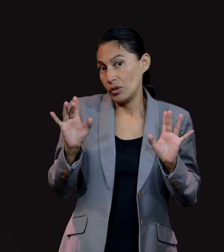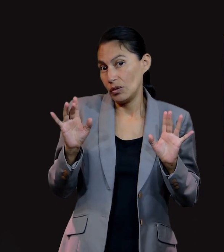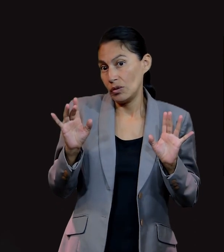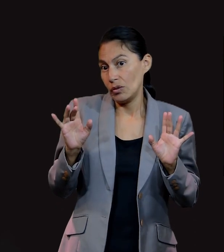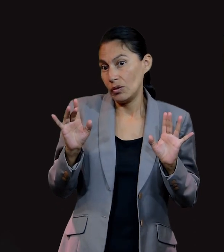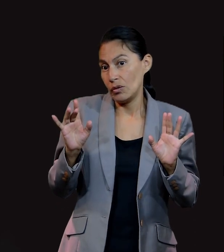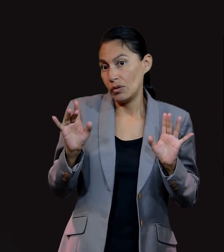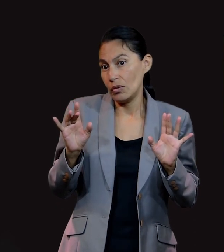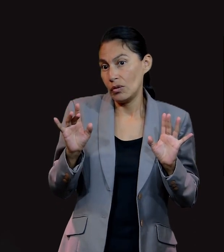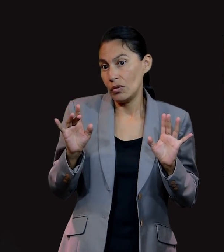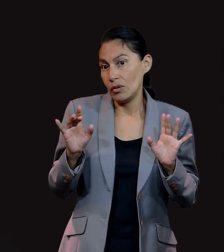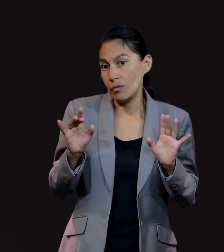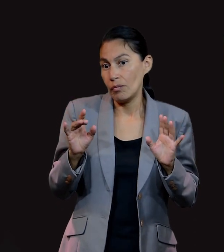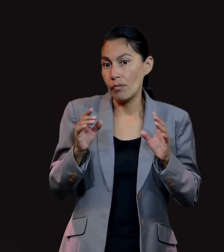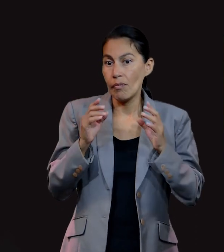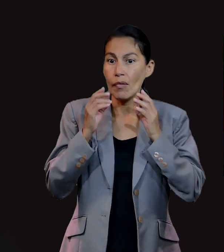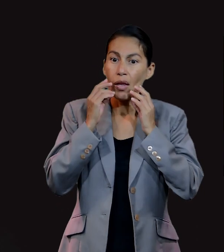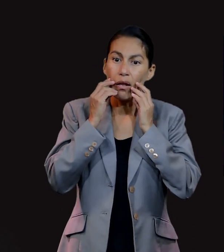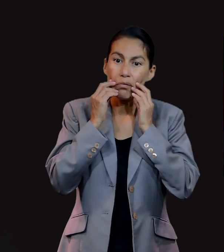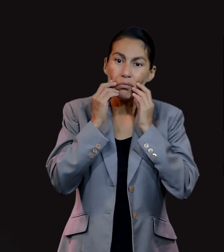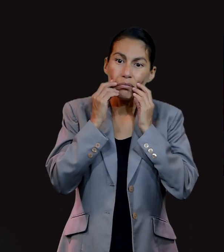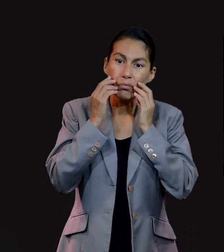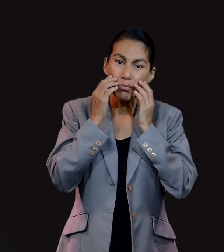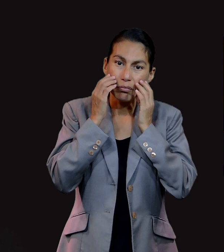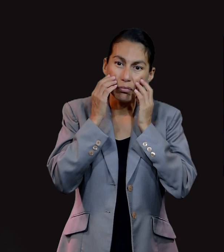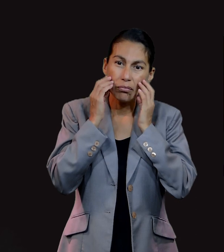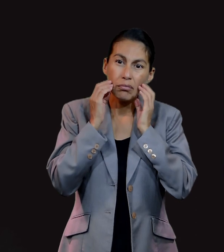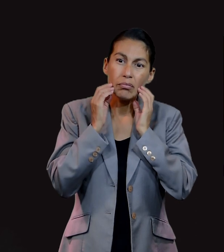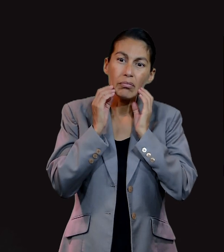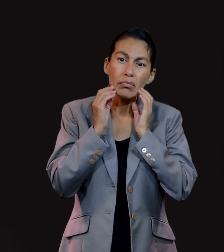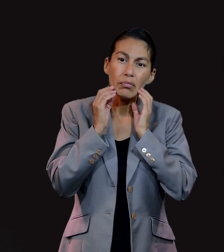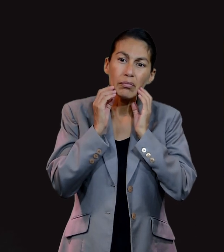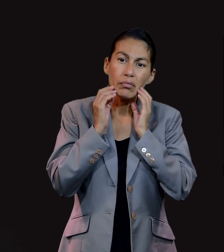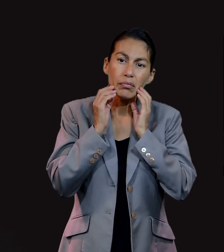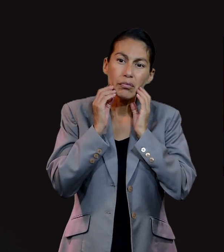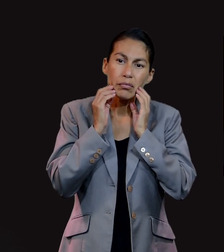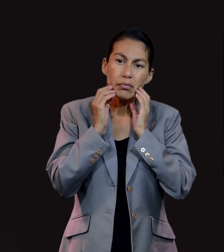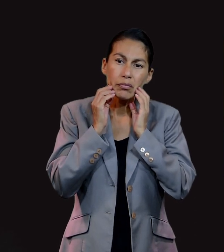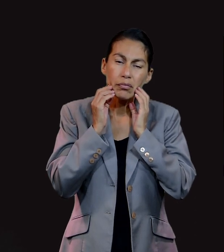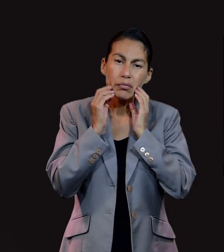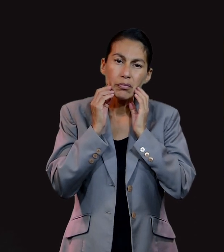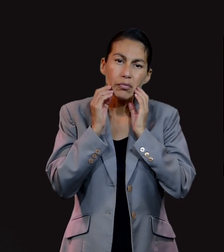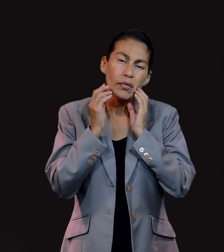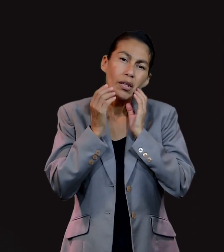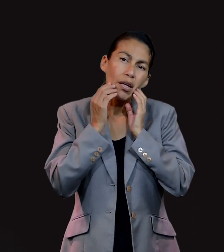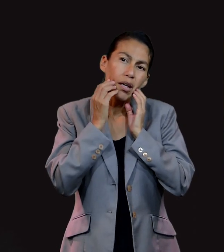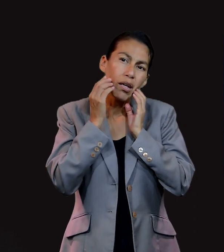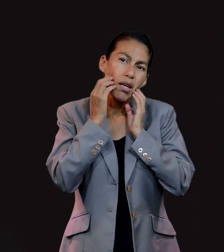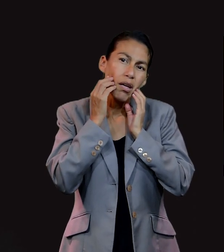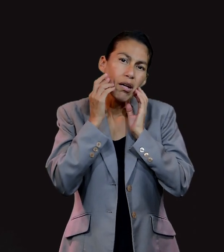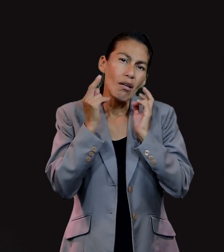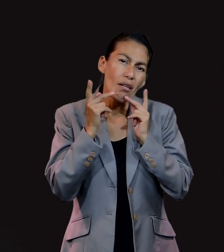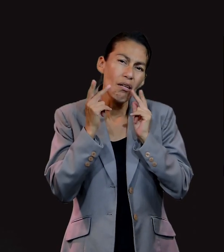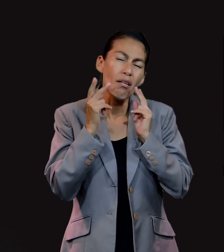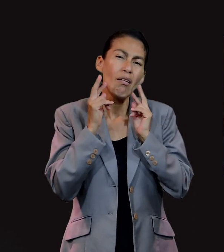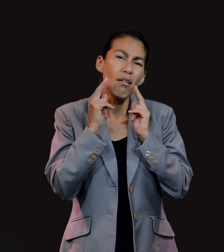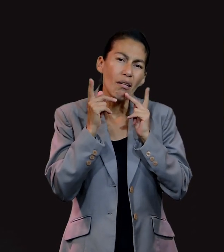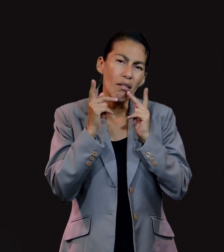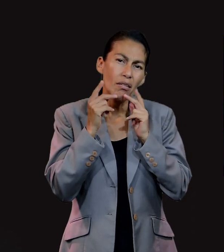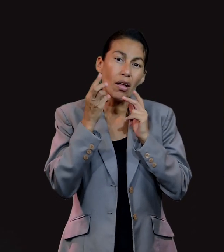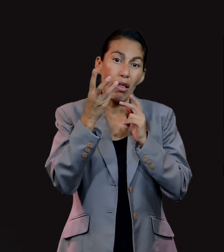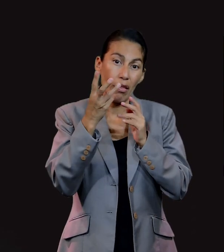estaba un día almorzando y de repente se me quebró la mandíbula ellos no se habían dado cuenta que tenía